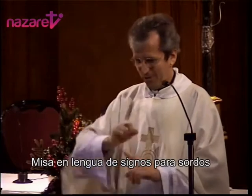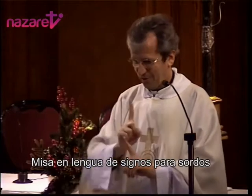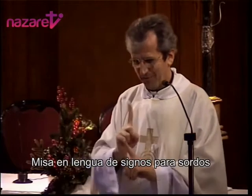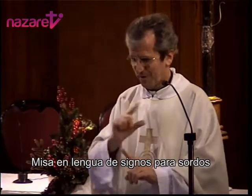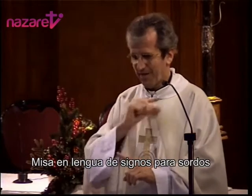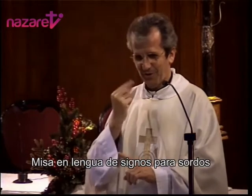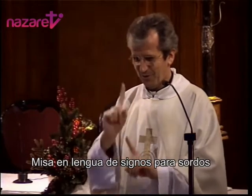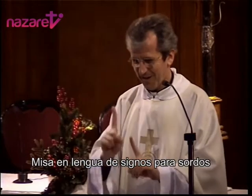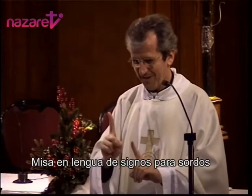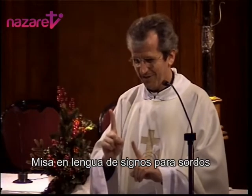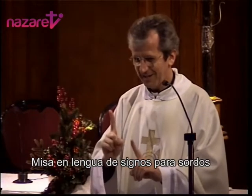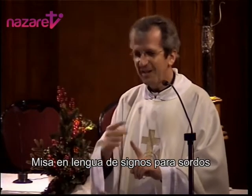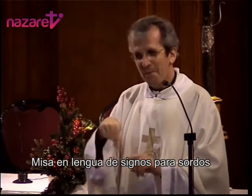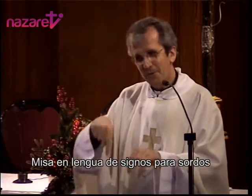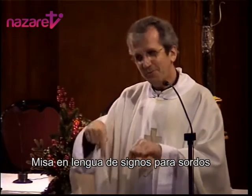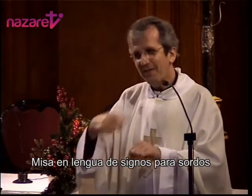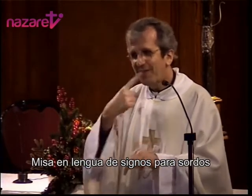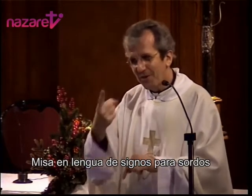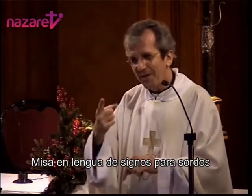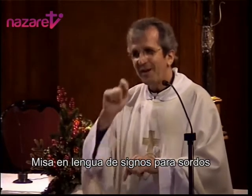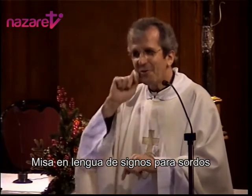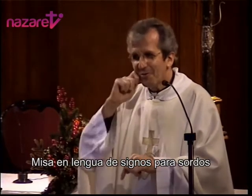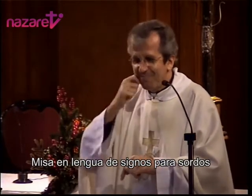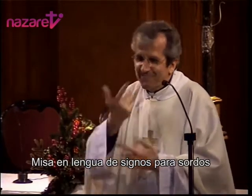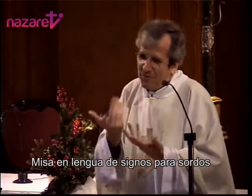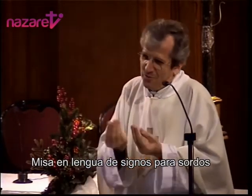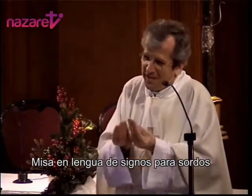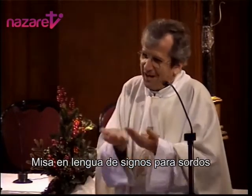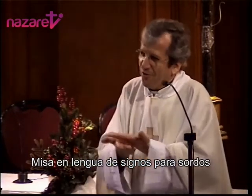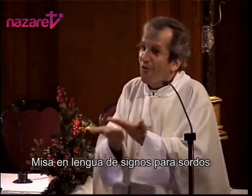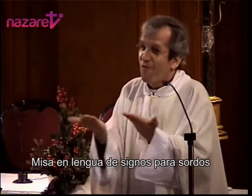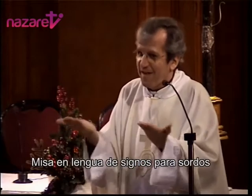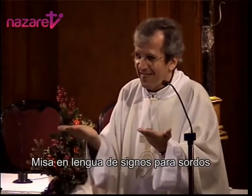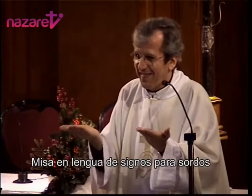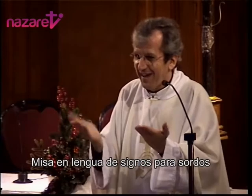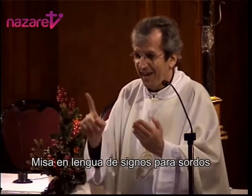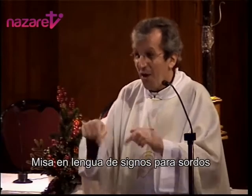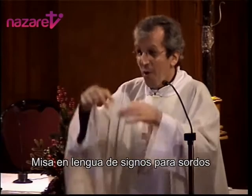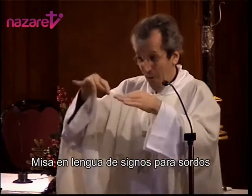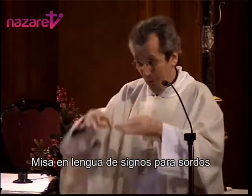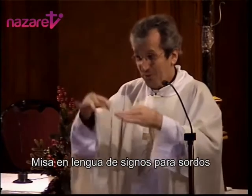tenemos que hacerlo los sacerdotes, pero os voy a decir hoy un secreto con confianza. Justo